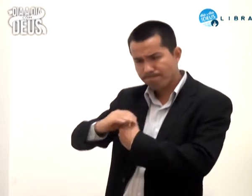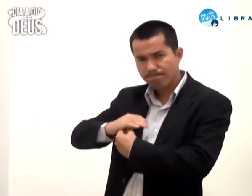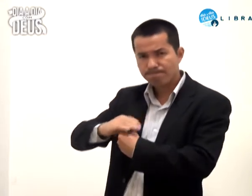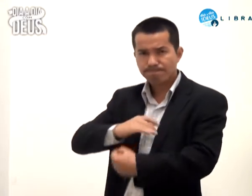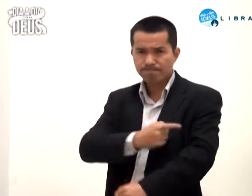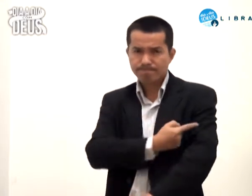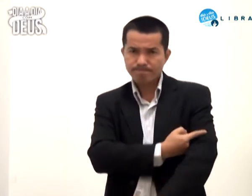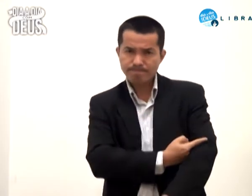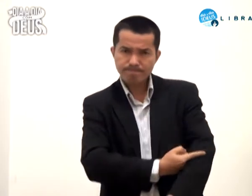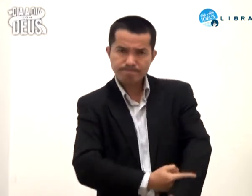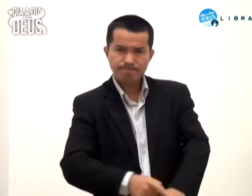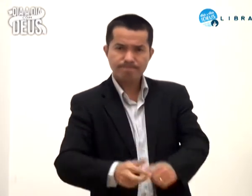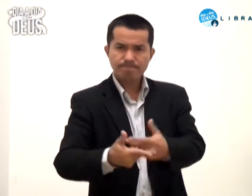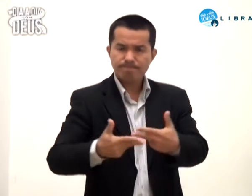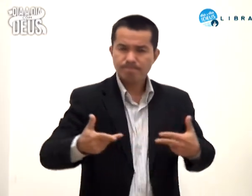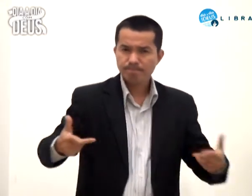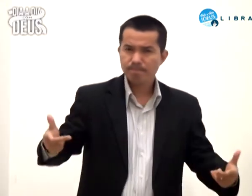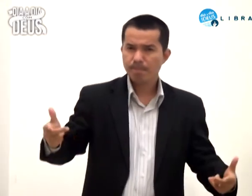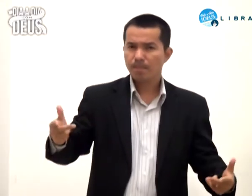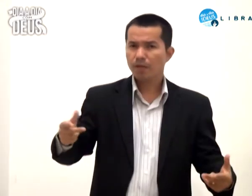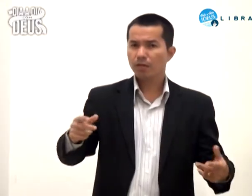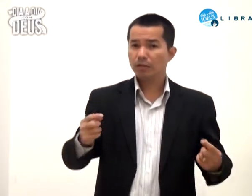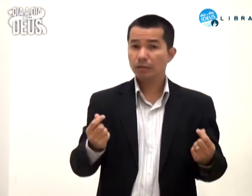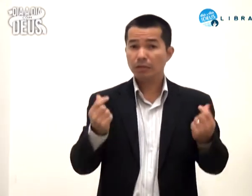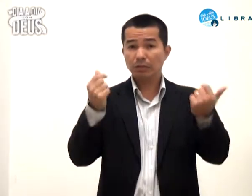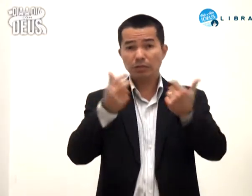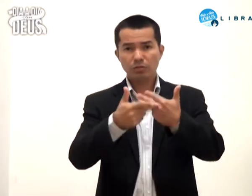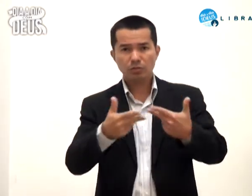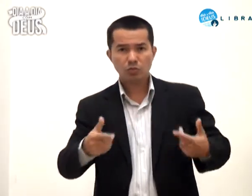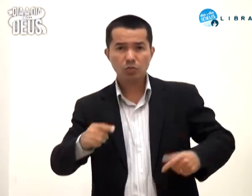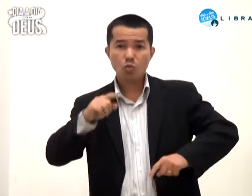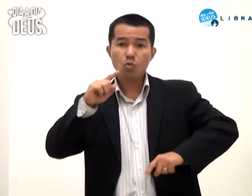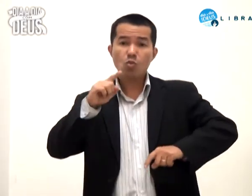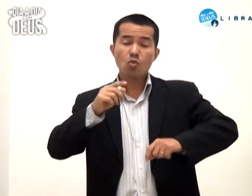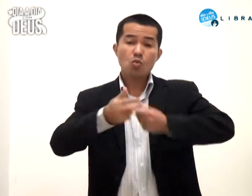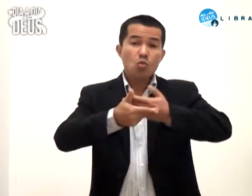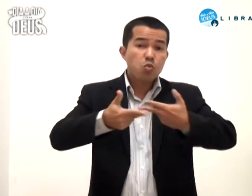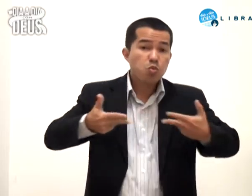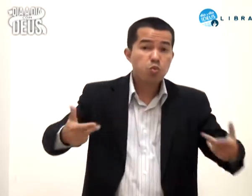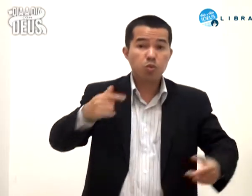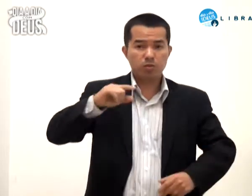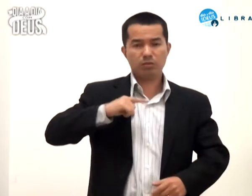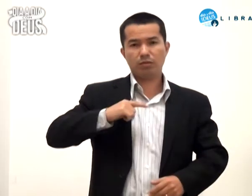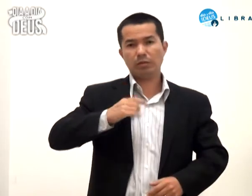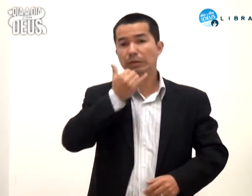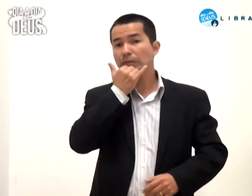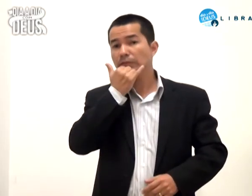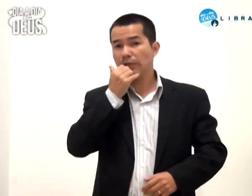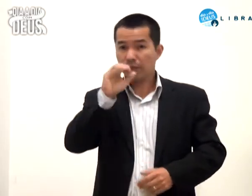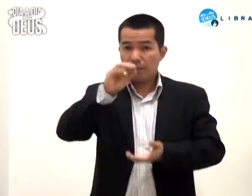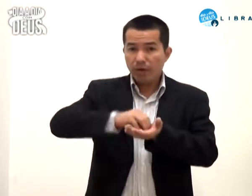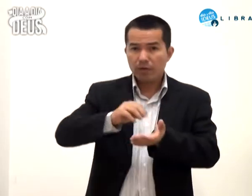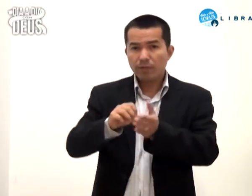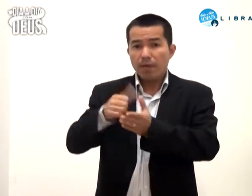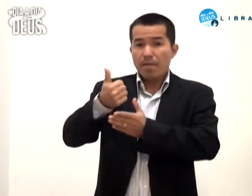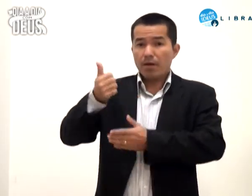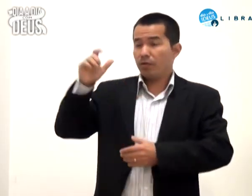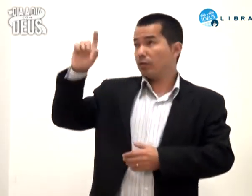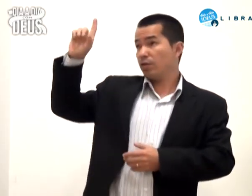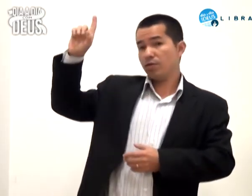problemas na sua vida. Se Ele não for o Senhor também, no sentido dos seus bens materiais, você vai ter problemas. Sabe por quê? Porque